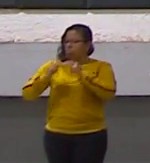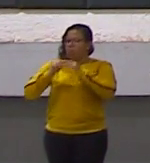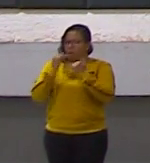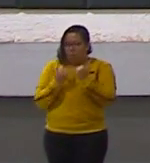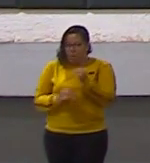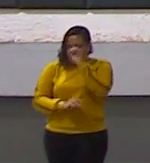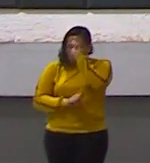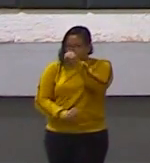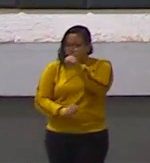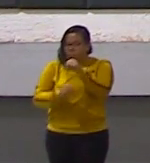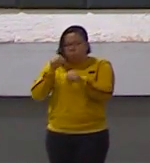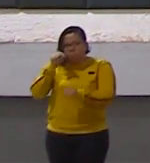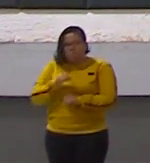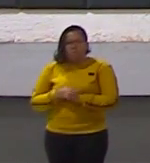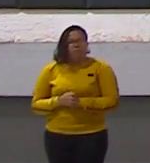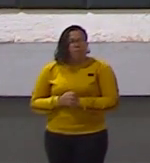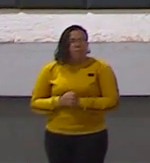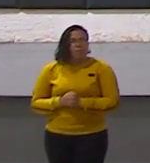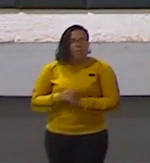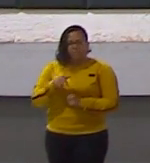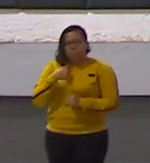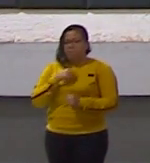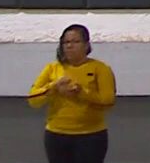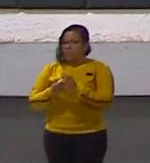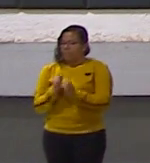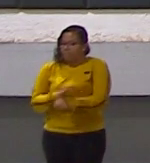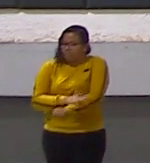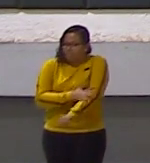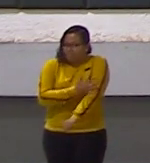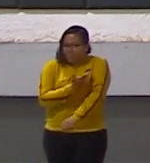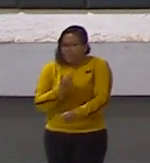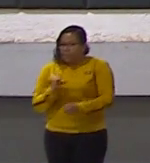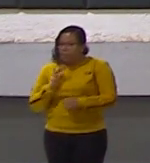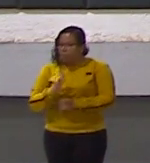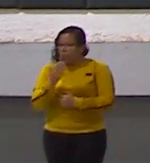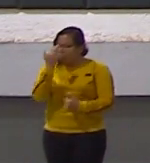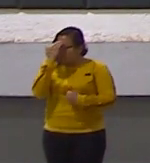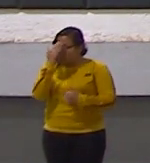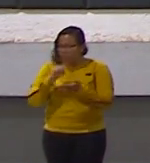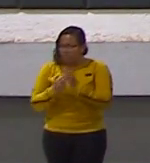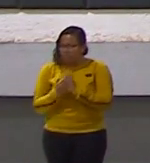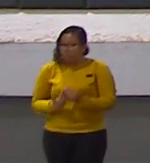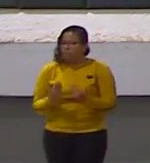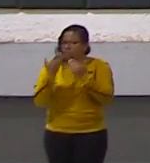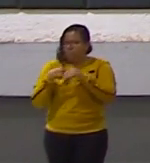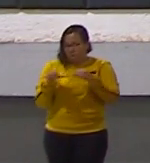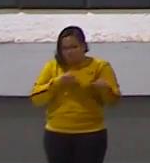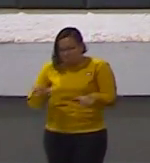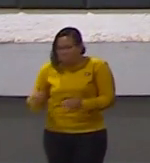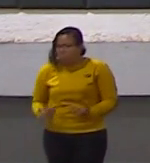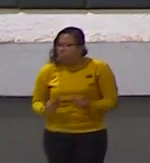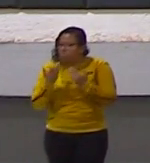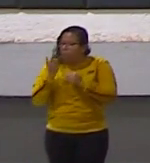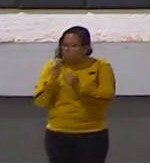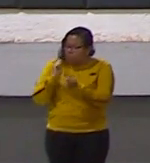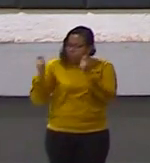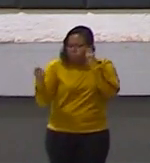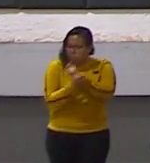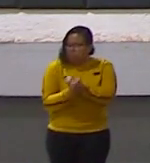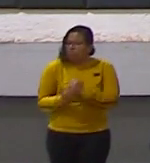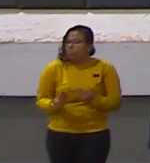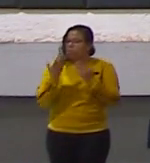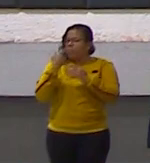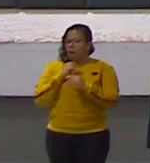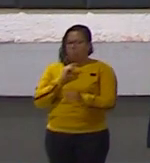de que esa sensibilidad y esa conciencia sirven para la acción sirven para transformar sirven para la toma de